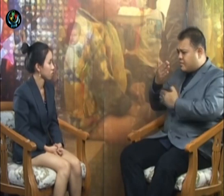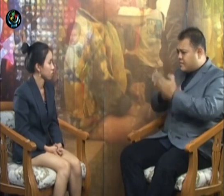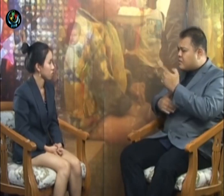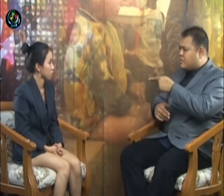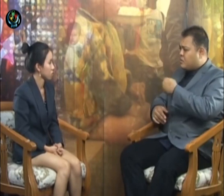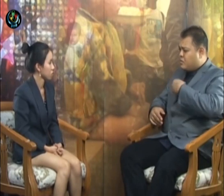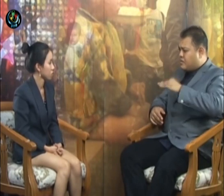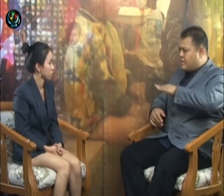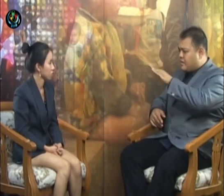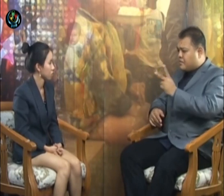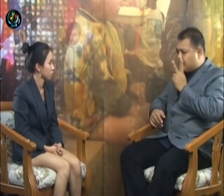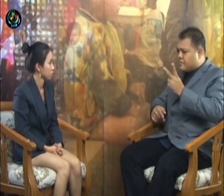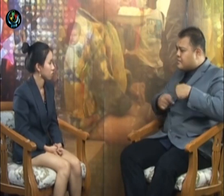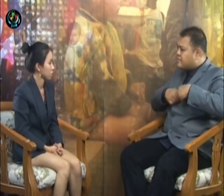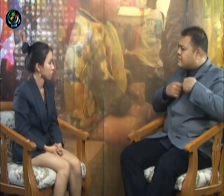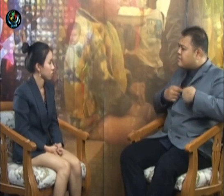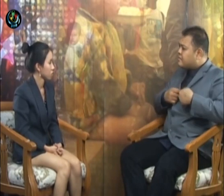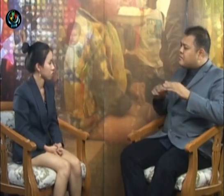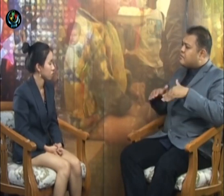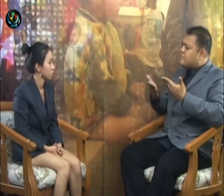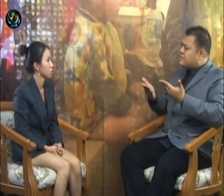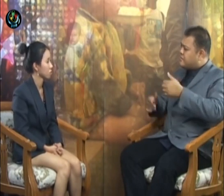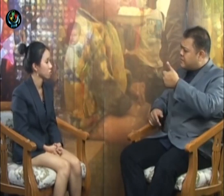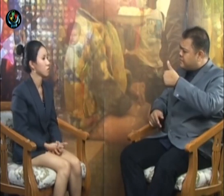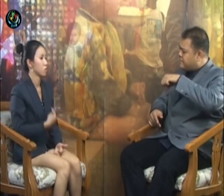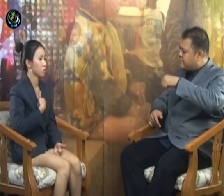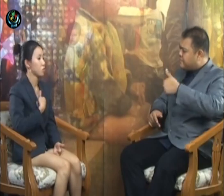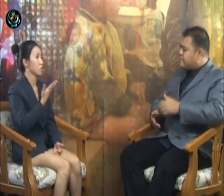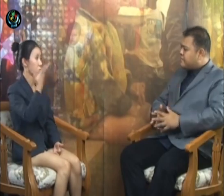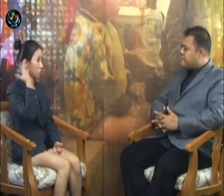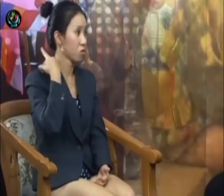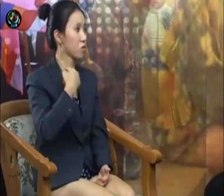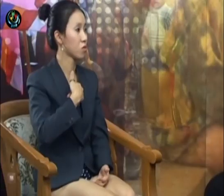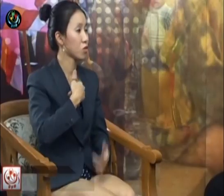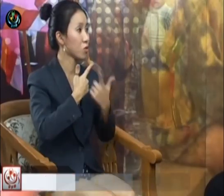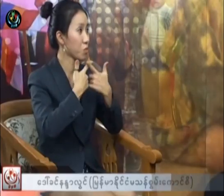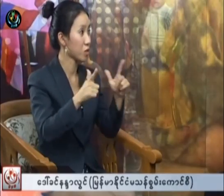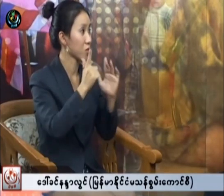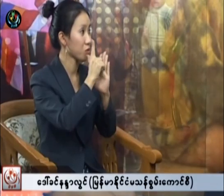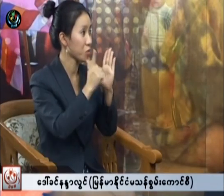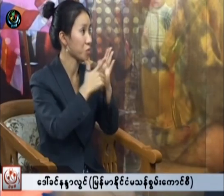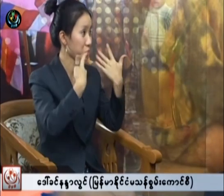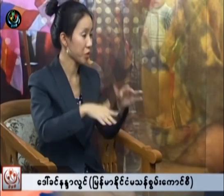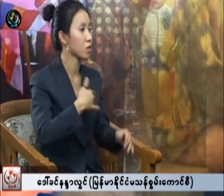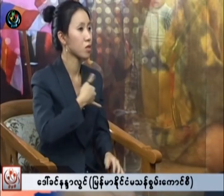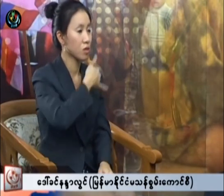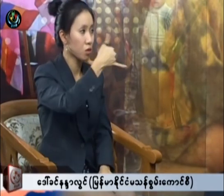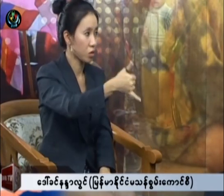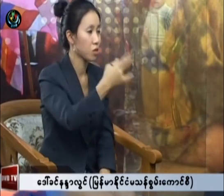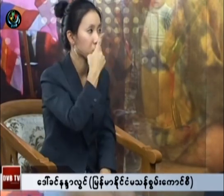တန်ဆွမ်းတဲ့ရောက်အနေနဲ့ကြည့်ရင်စိတ်ထဲမှာဘလို့တဘောထားလဲ အာဒါကိုပြောရရင်အရင်ကလွှတ်တော်ကအတိမပြုခင်အာပြုပြီးခင်တွေမှာဒီဥပဒေကြမ်း